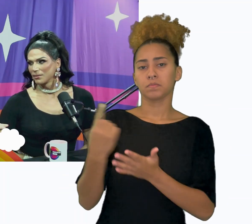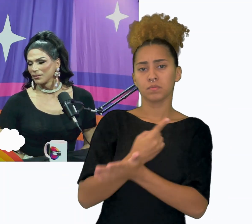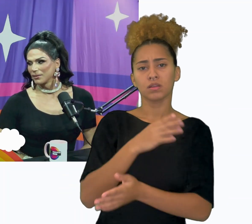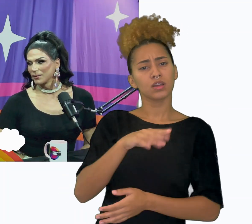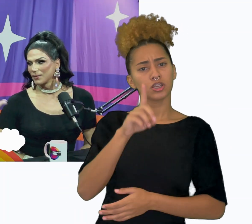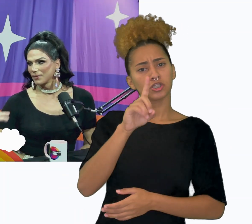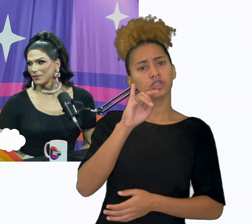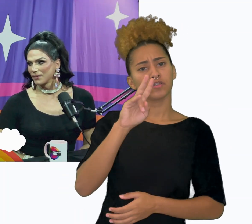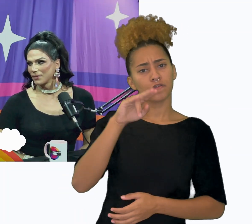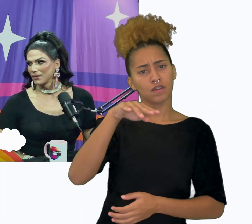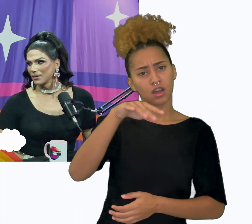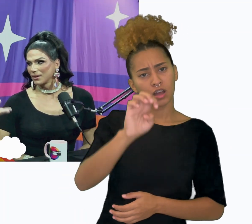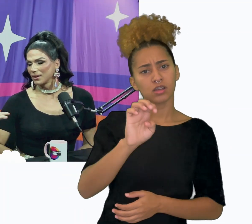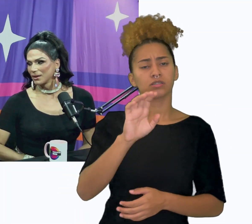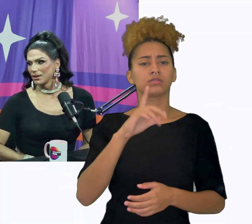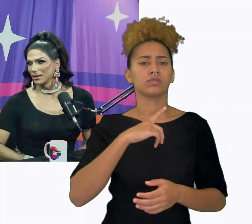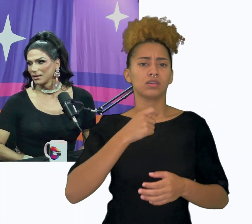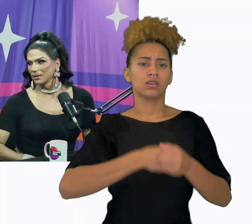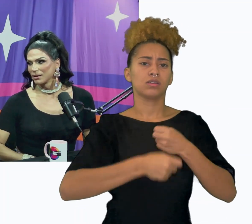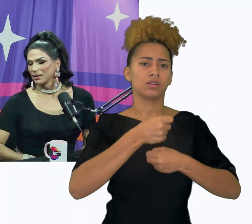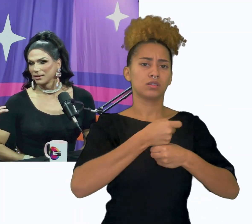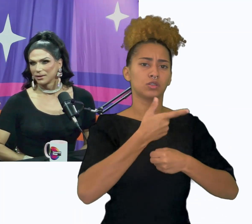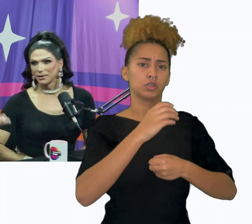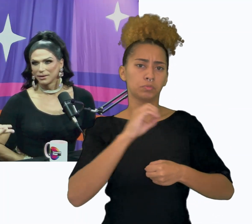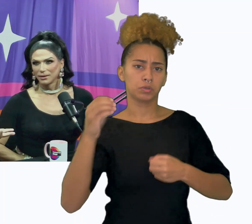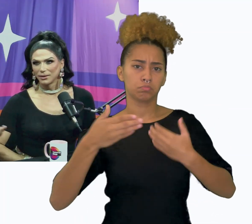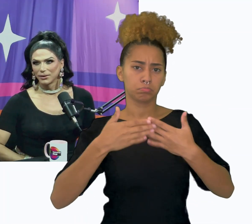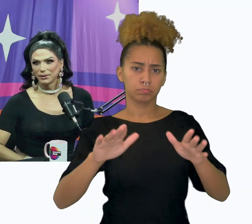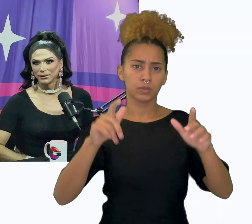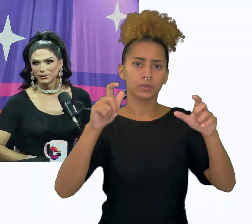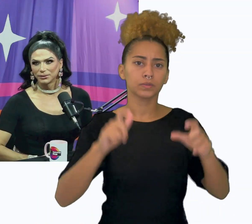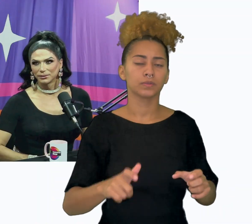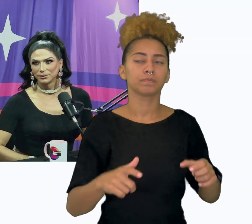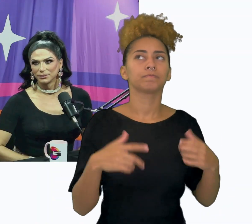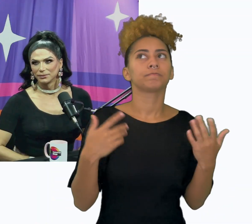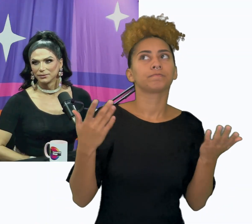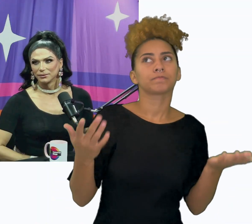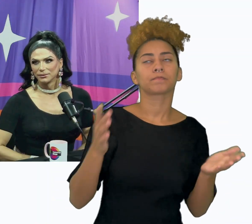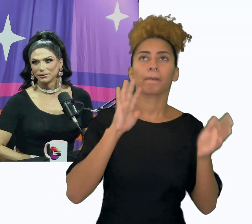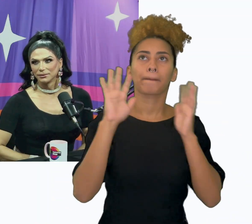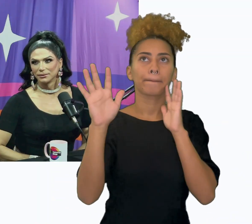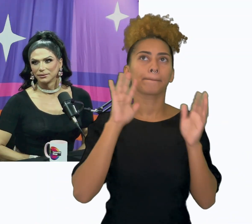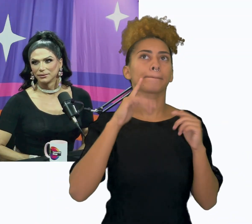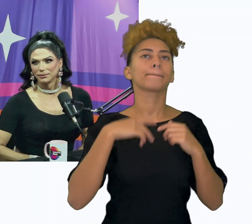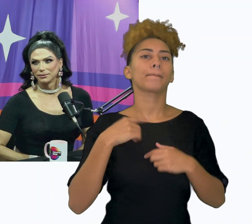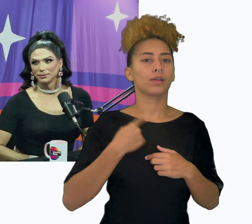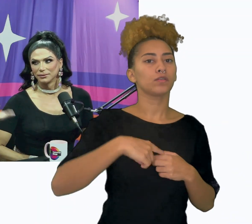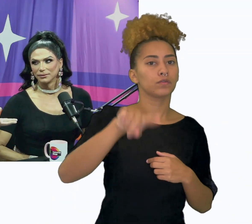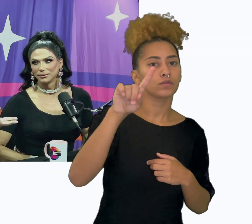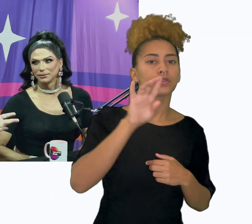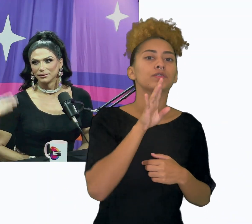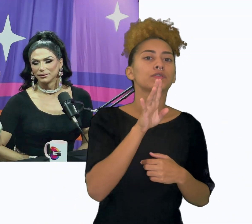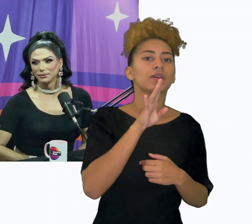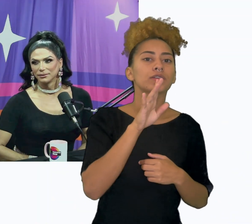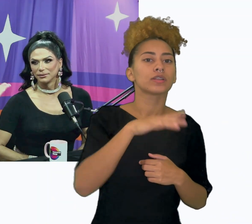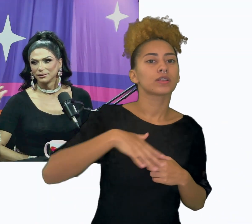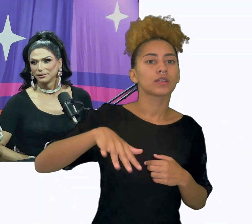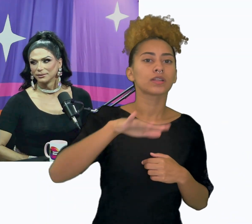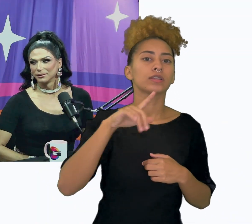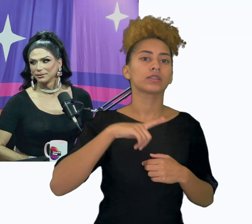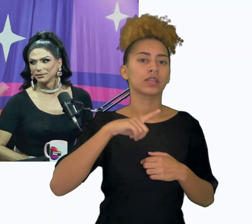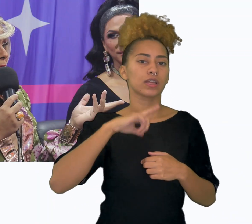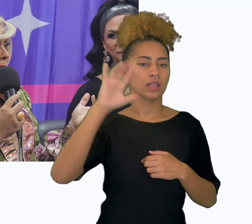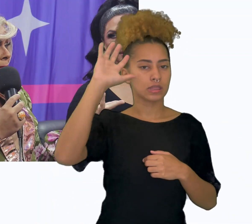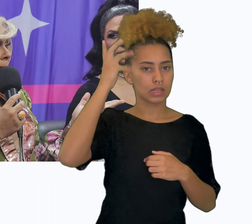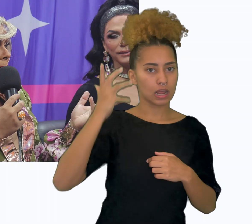Divine, que ela tinha aberto nos anos 2000, eu não conheço. Daí eu fui conhecer. Quando eu entro lá, vejo um show